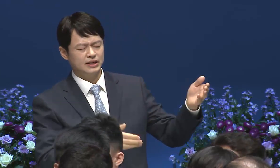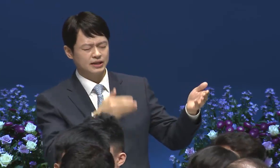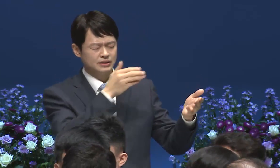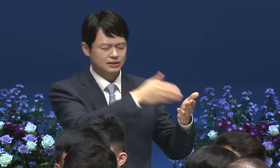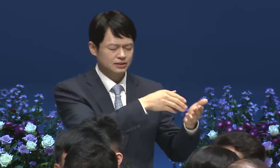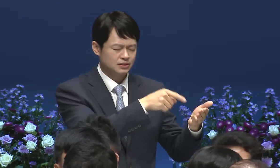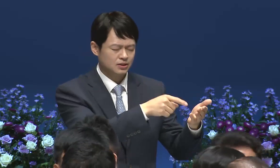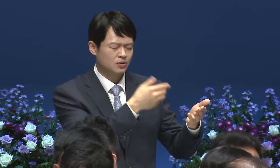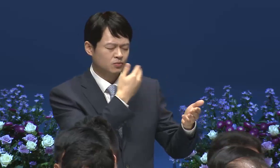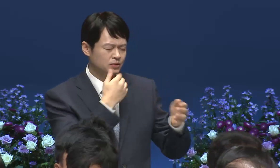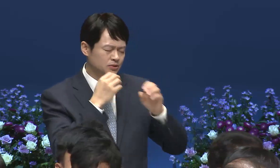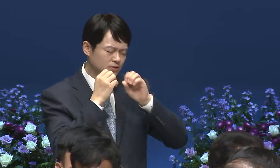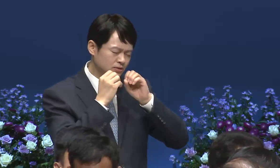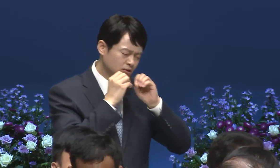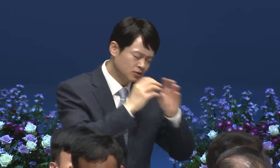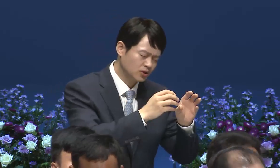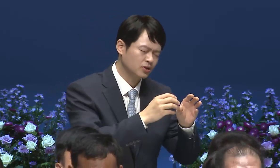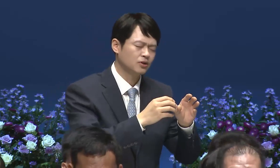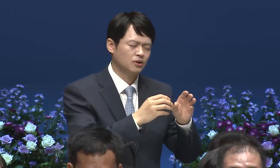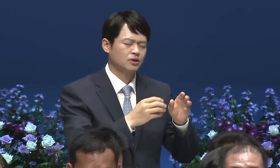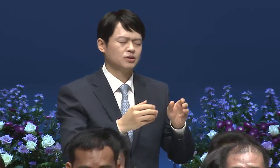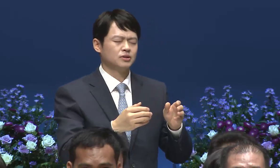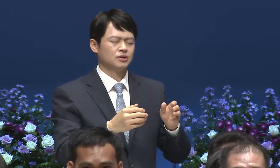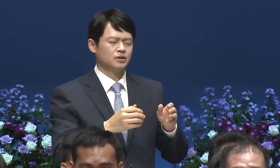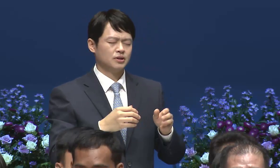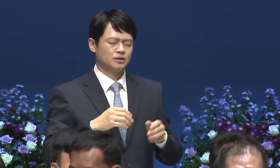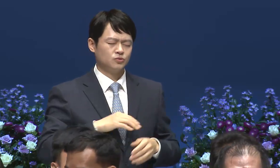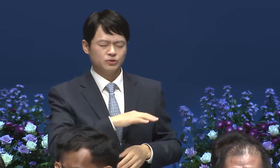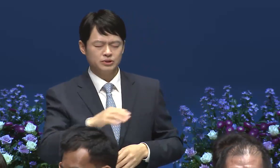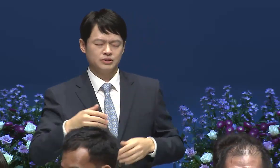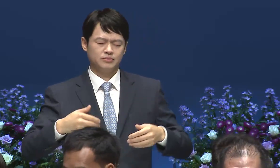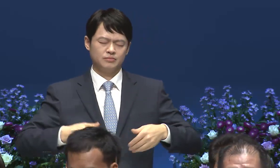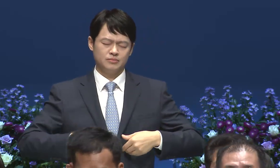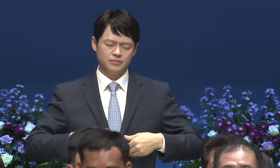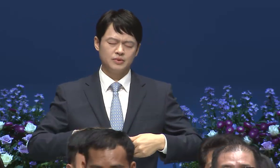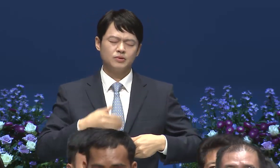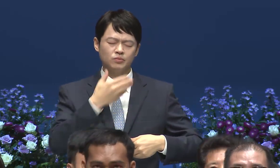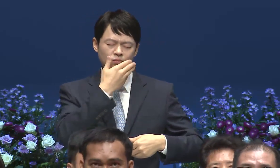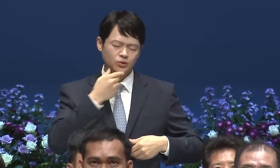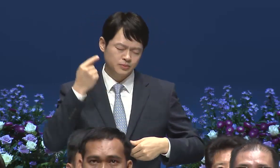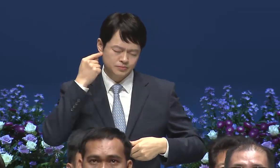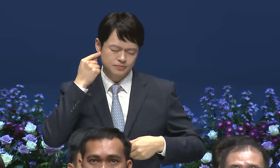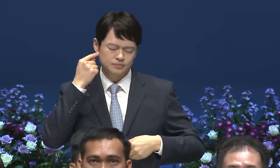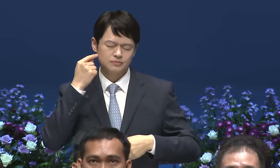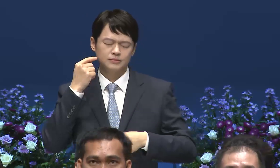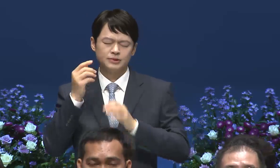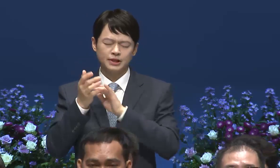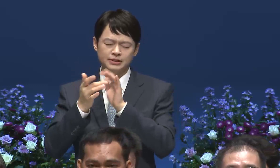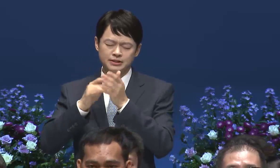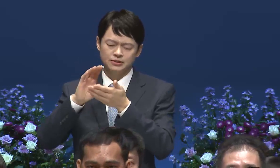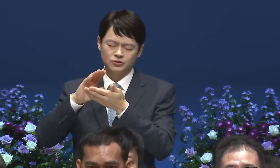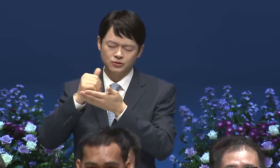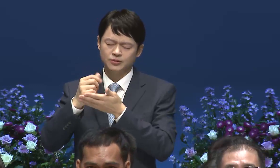흑암이 가득한 저 현장 속에 하나님께서 우리를 제자로 부르셨습니다. 하나님 그 속에서 우리의 필요하신 것 하나님이 모든 것